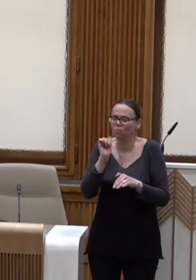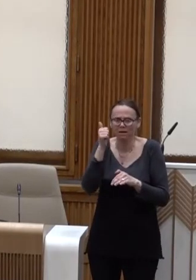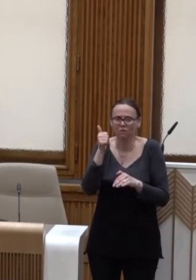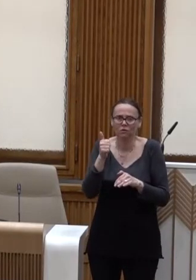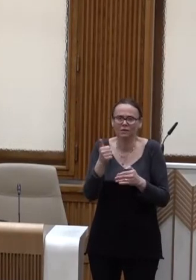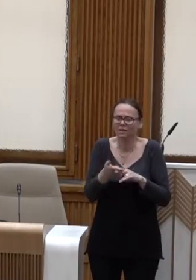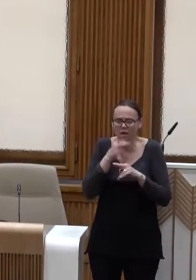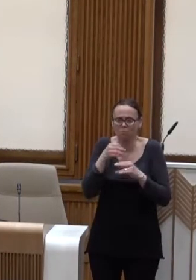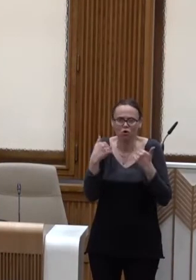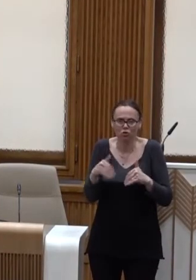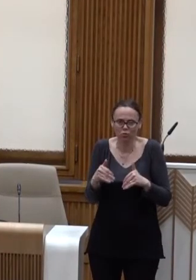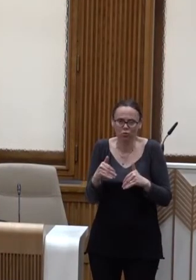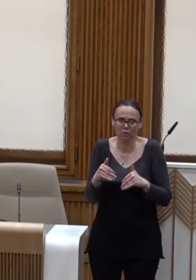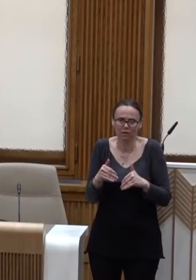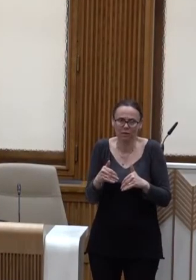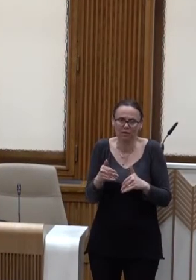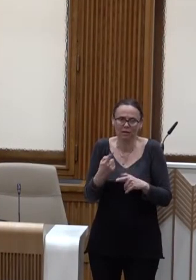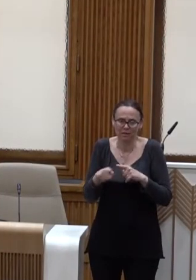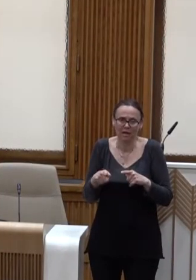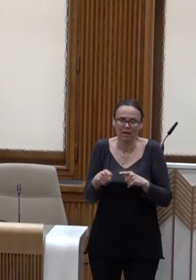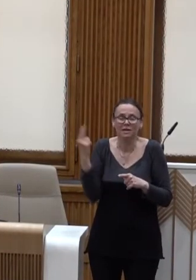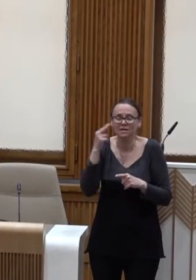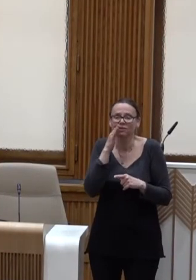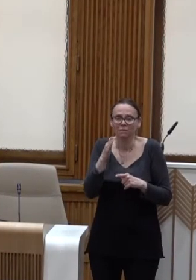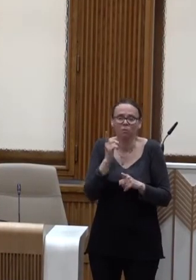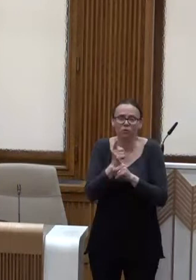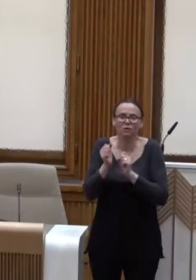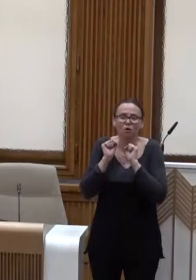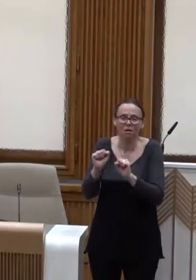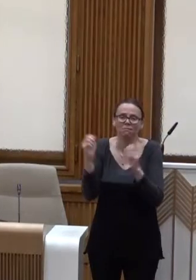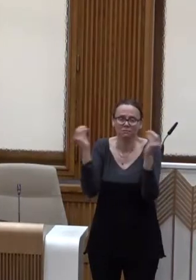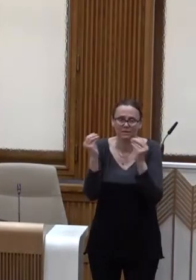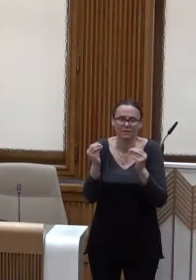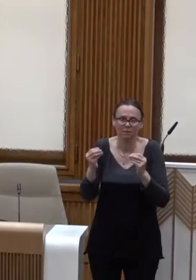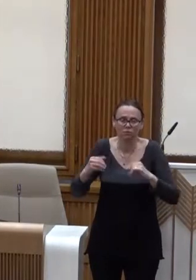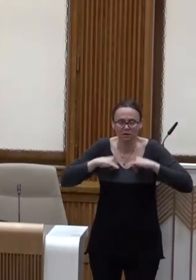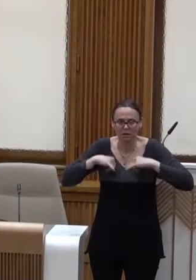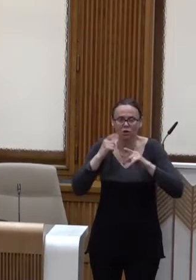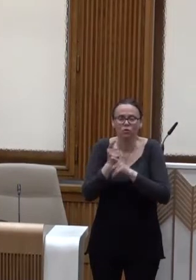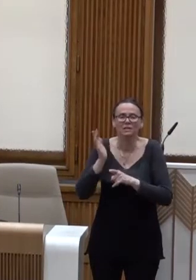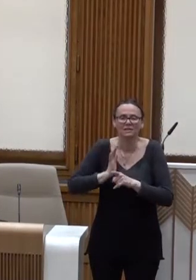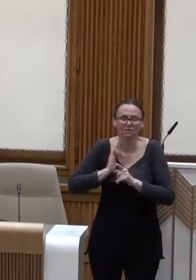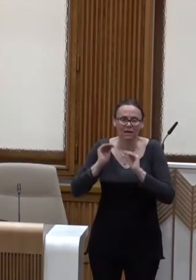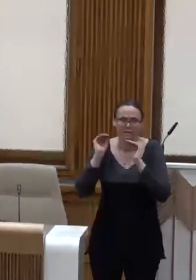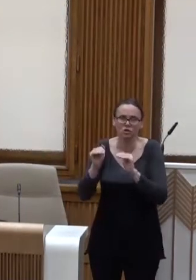in najnujnejši prispevek. Seveda se bo pa v okviru obrambnega sistema angažirala tudi civilna